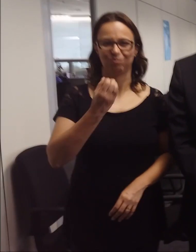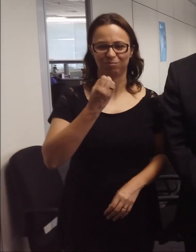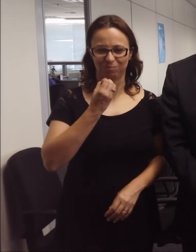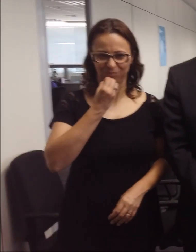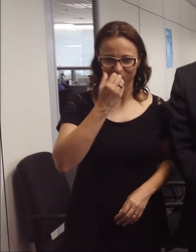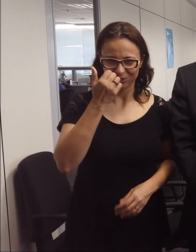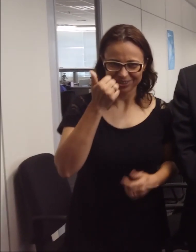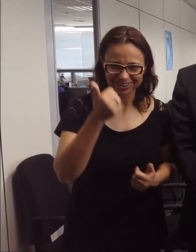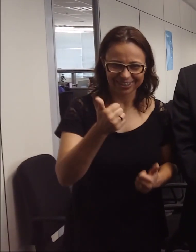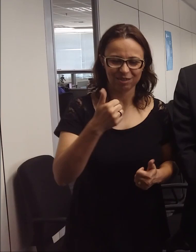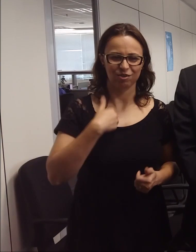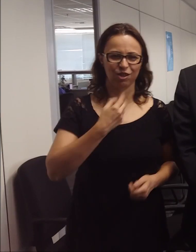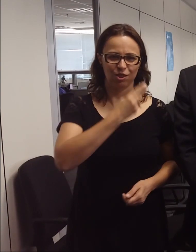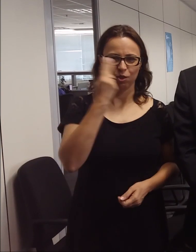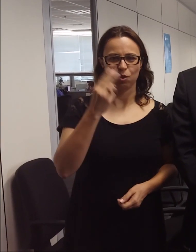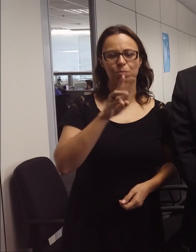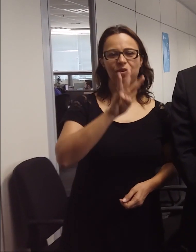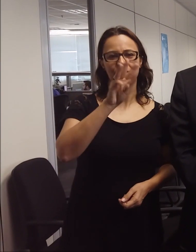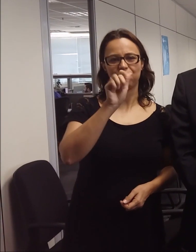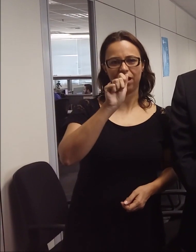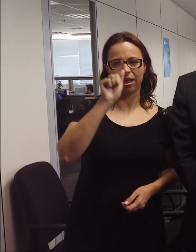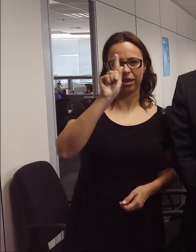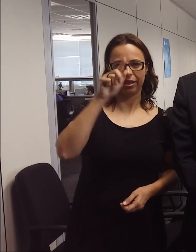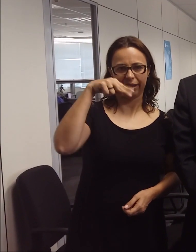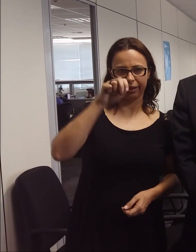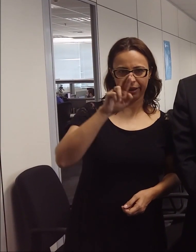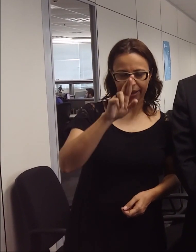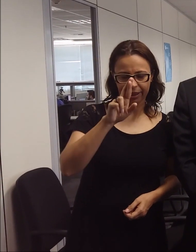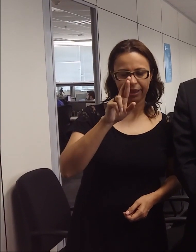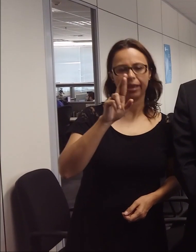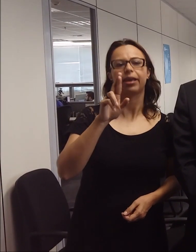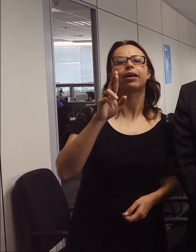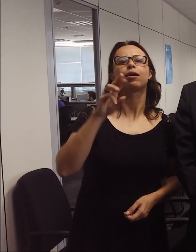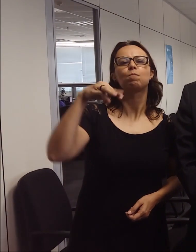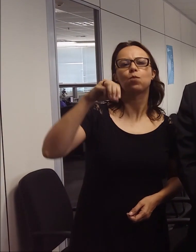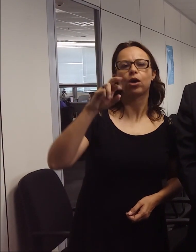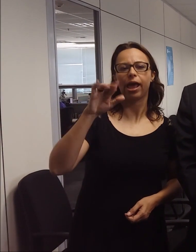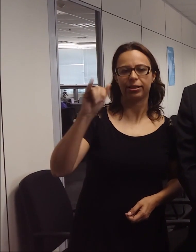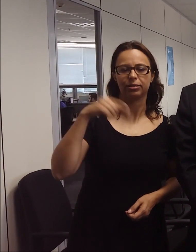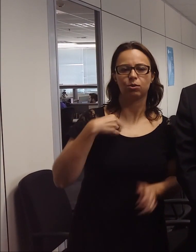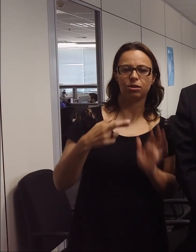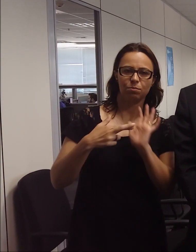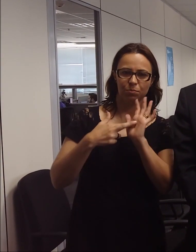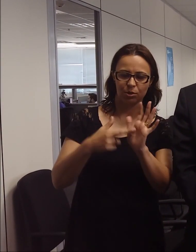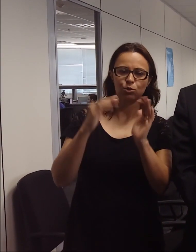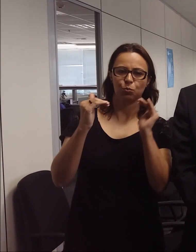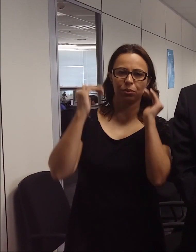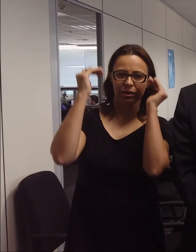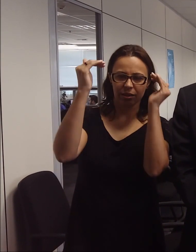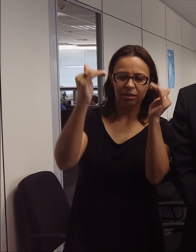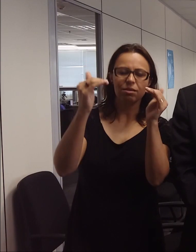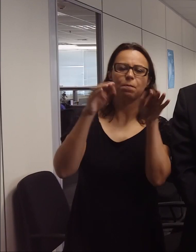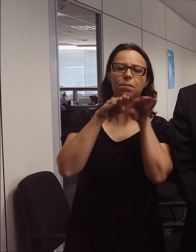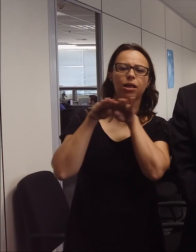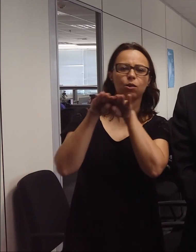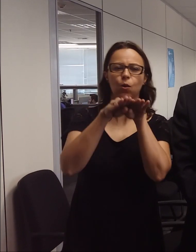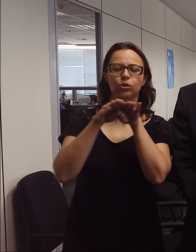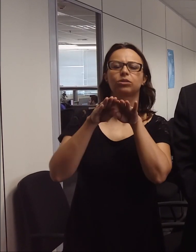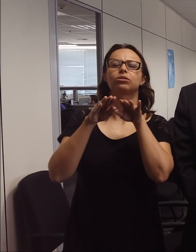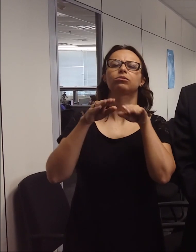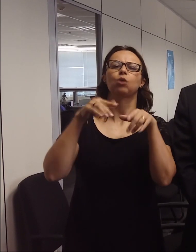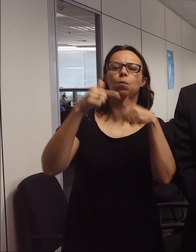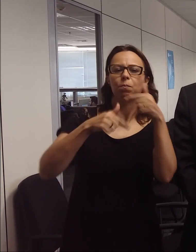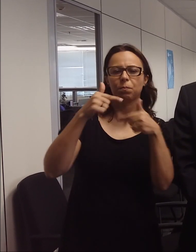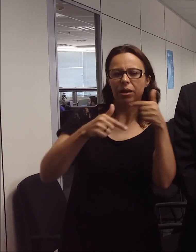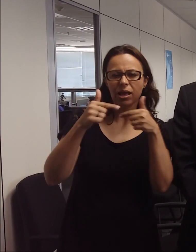Bom dia, meu nome é Wagner Moraes. Eu atualmente respondo pela Superintendência de Padrões Operacionais da ANAC.